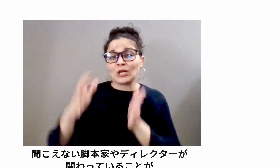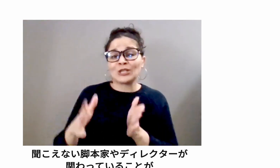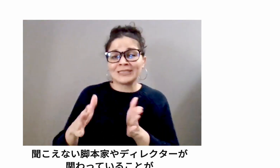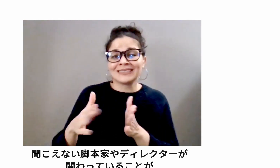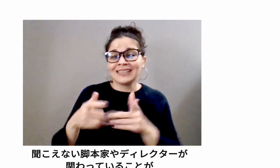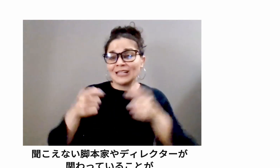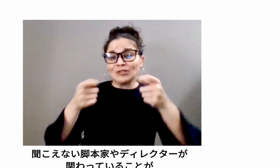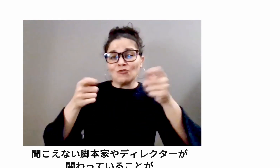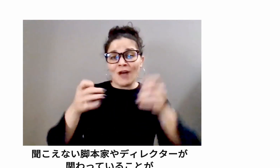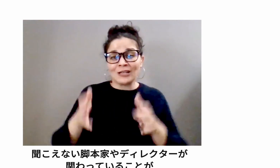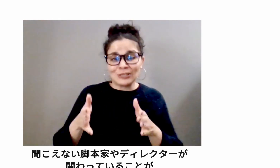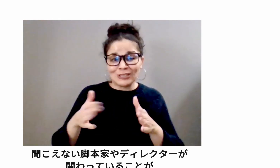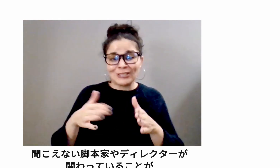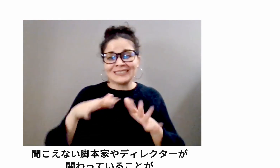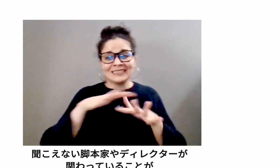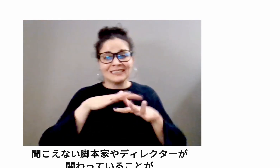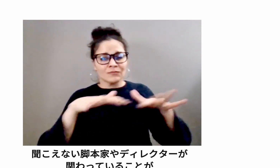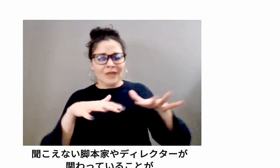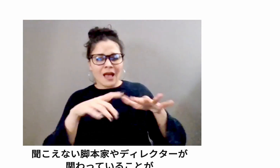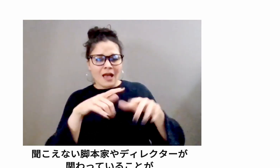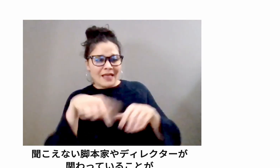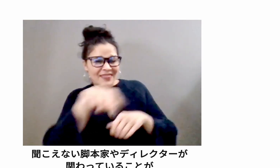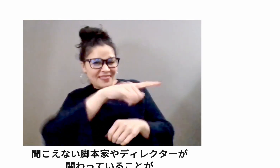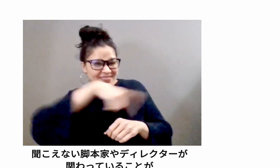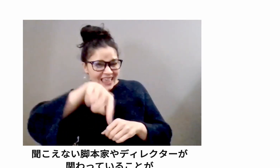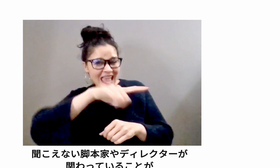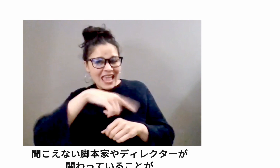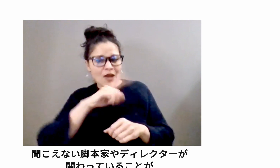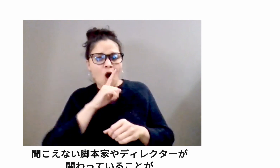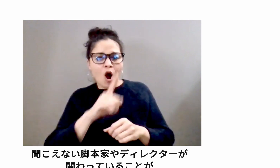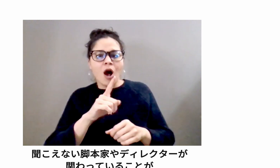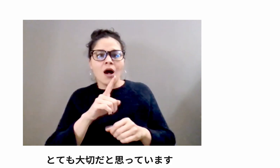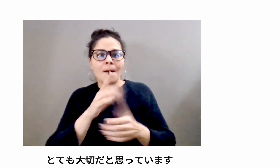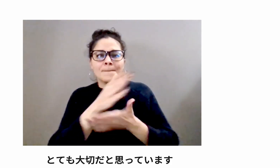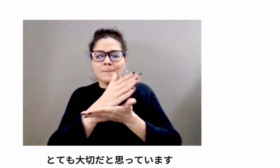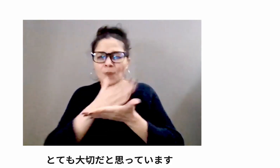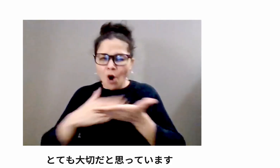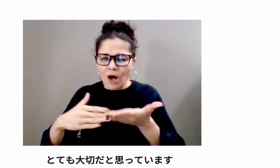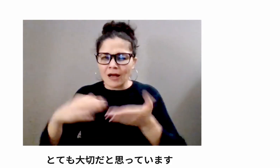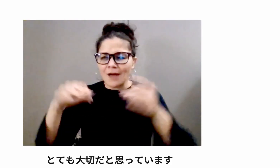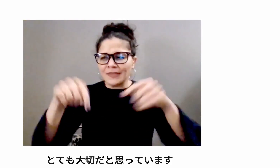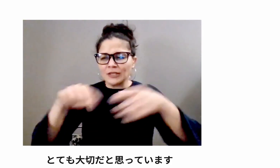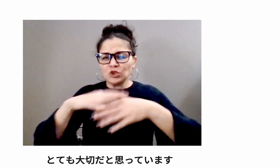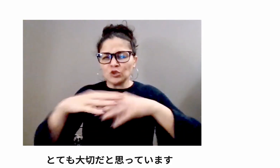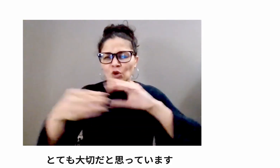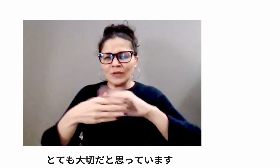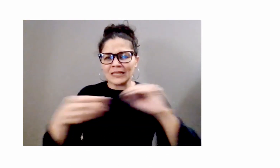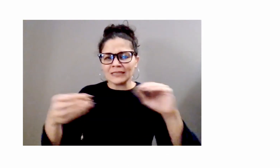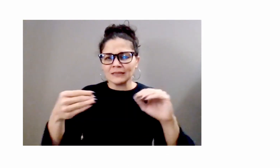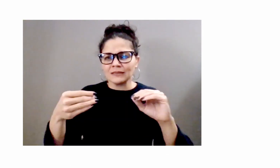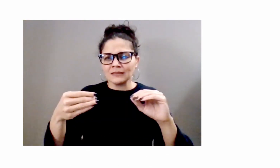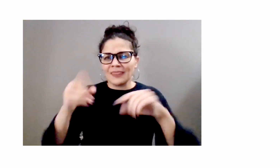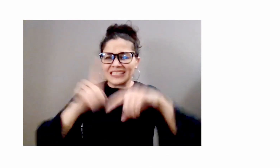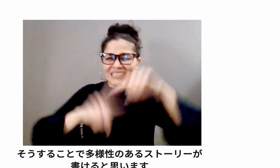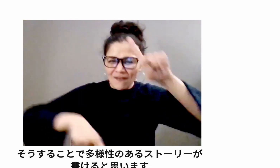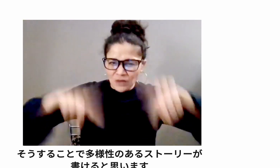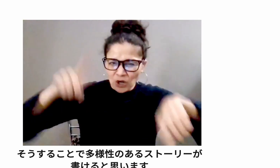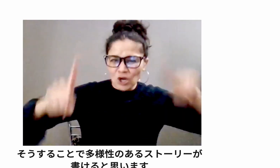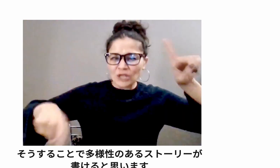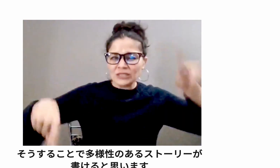脚本家とかディレクターとかそういった人たちが関わっていくことがとても大切だと思っているんですね。その多様性